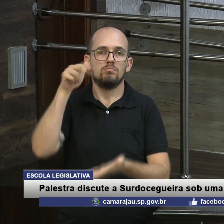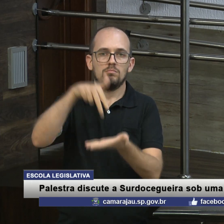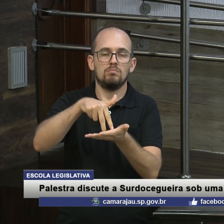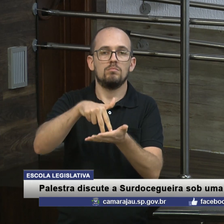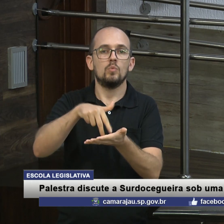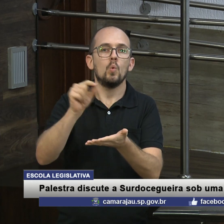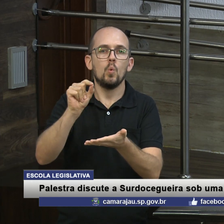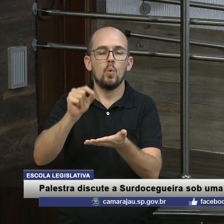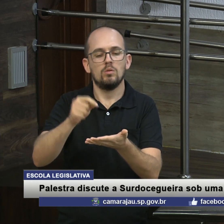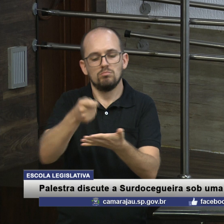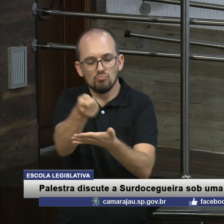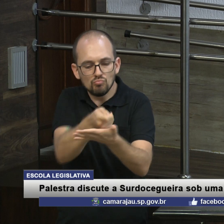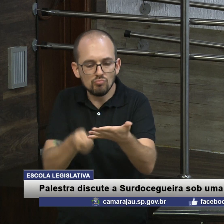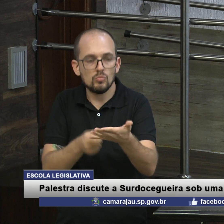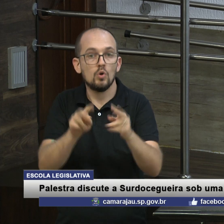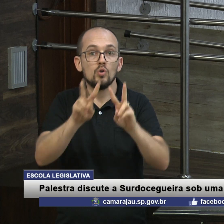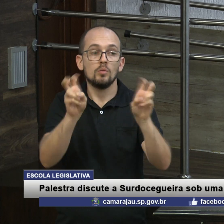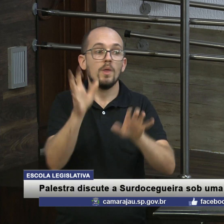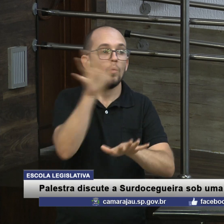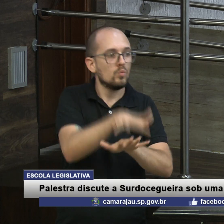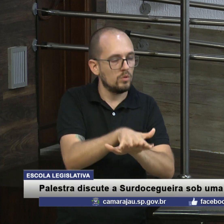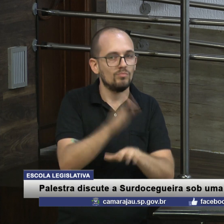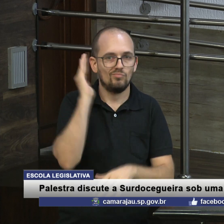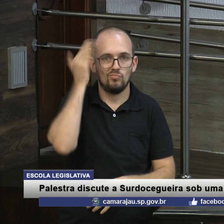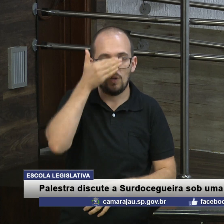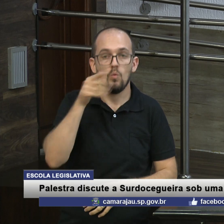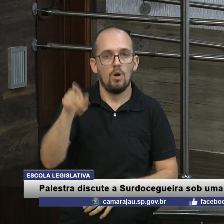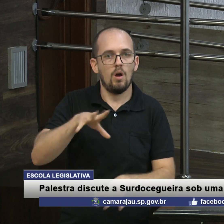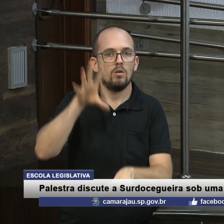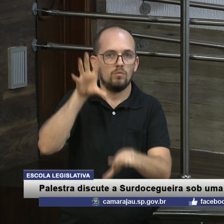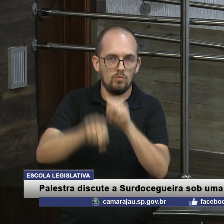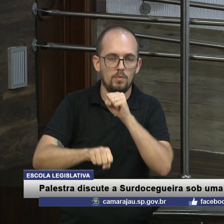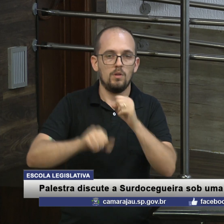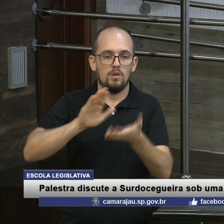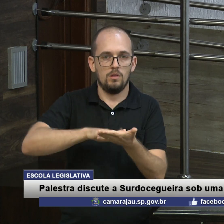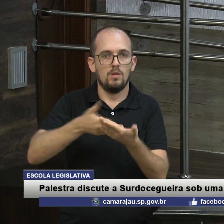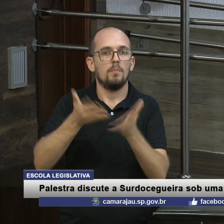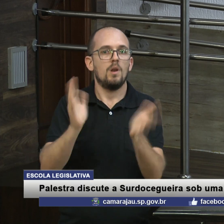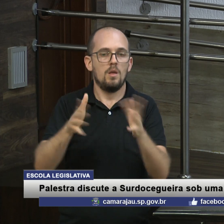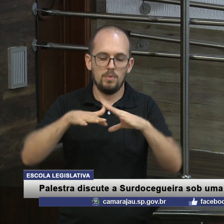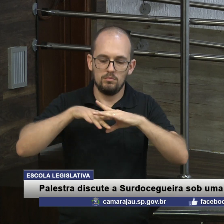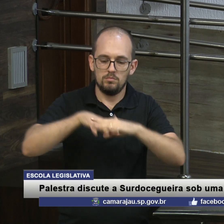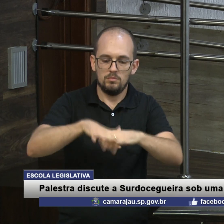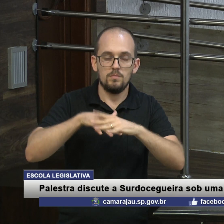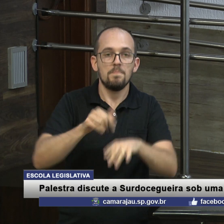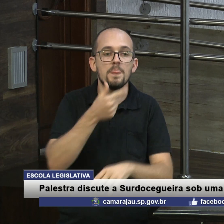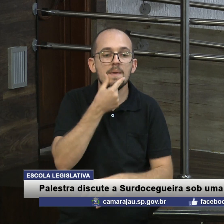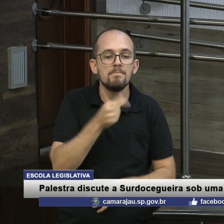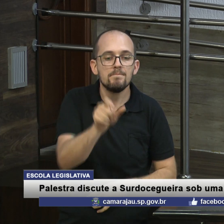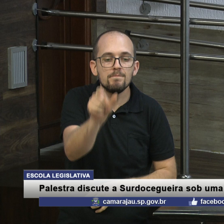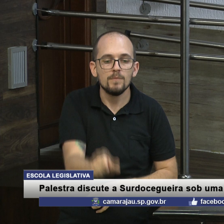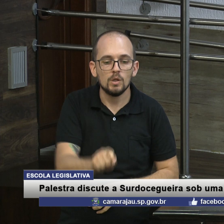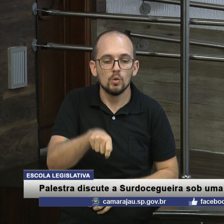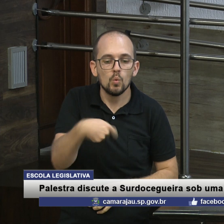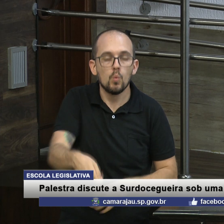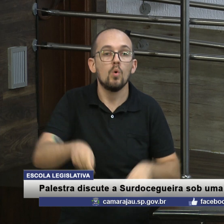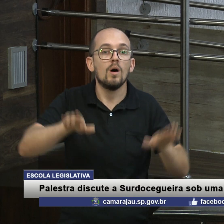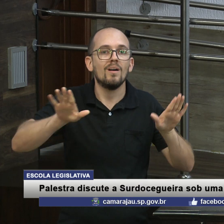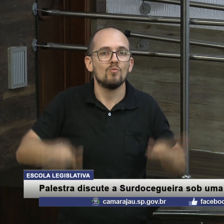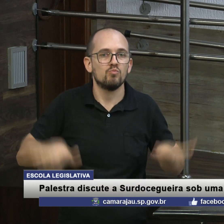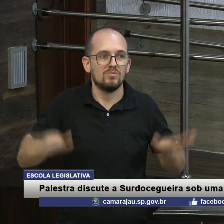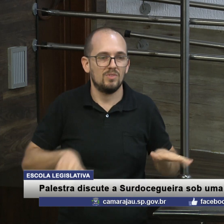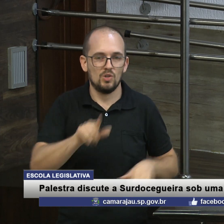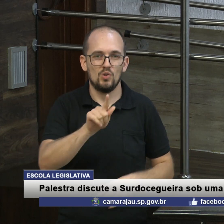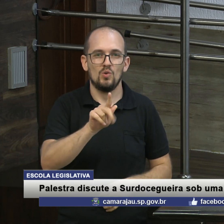crianças surdo-cegas. Valdinéia é intérprete de Libras Tátil de Gustavo Henrique Mariano Gonçalves, aluno